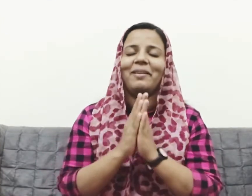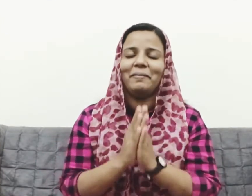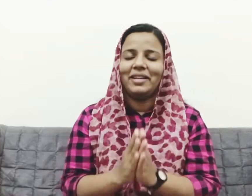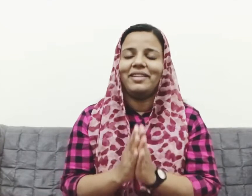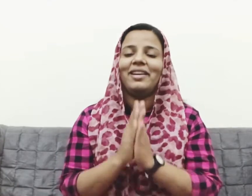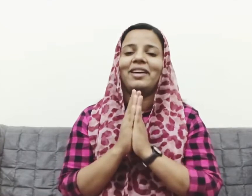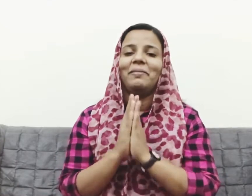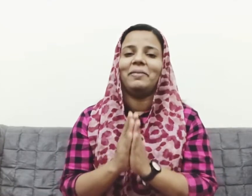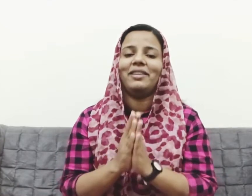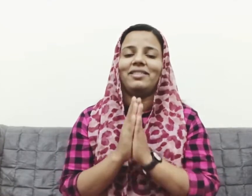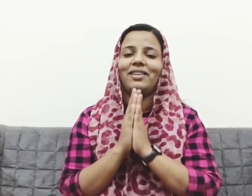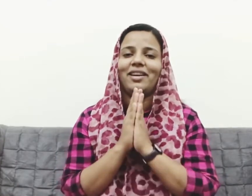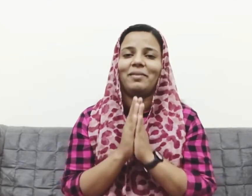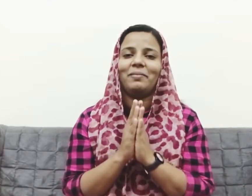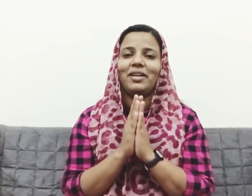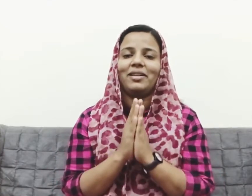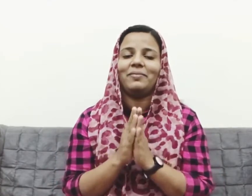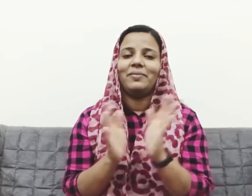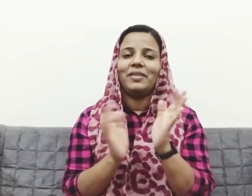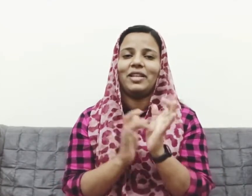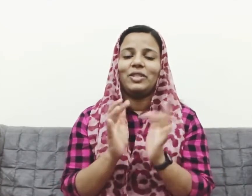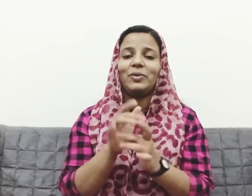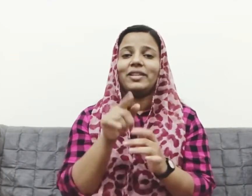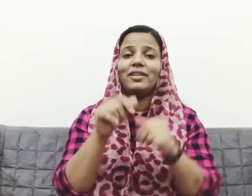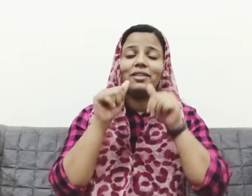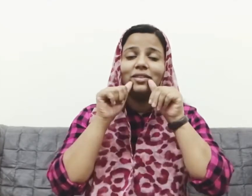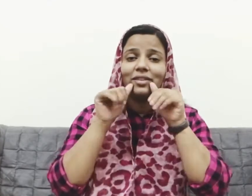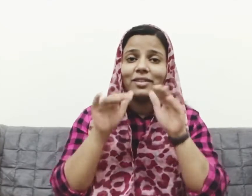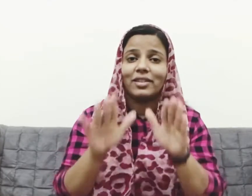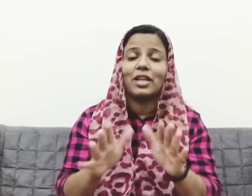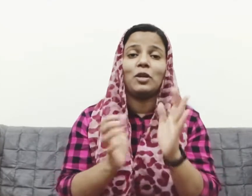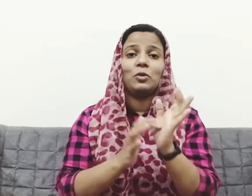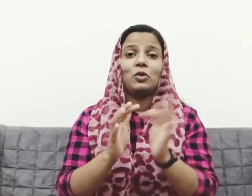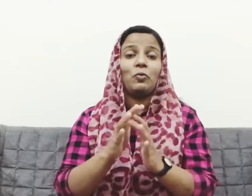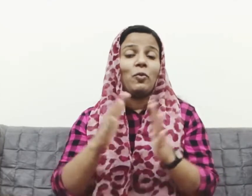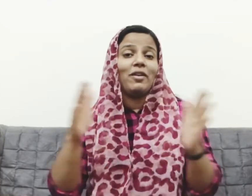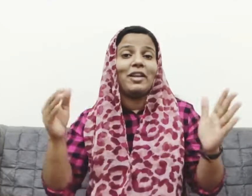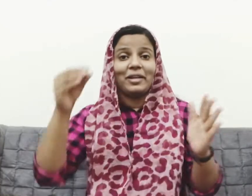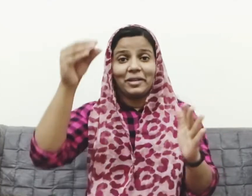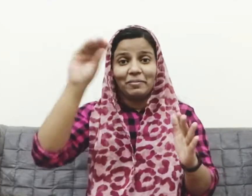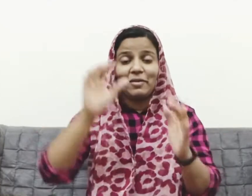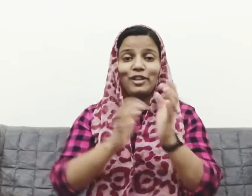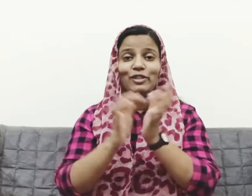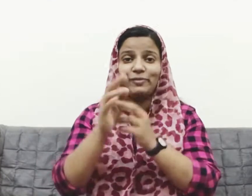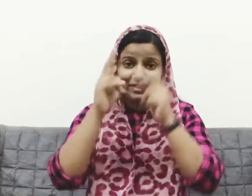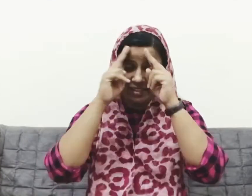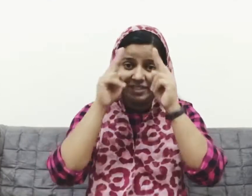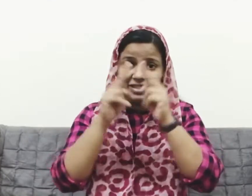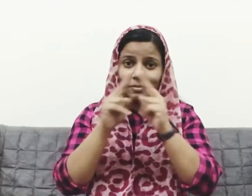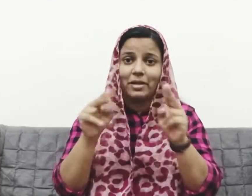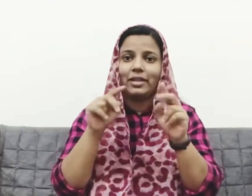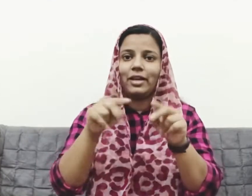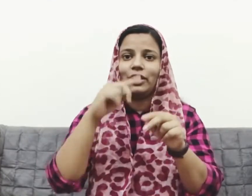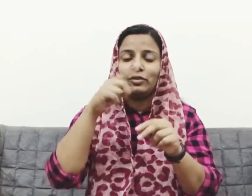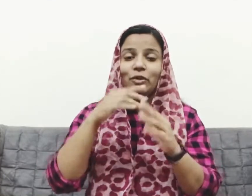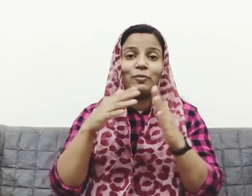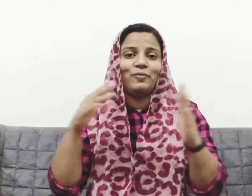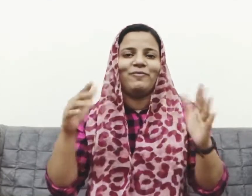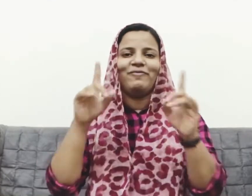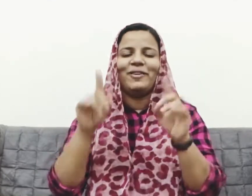തന്നെ ആമേൻ, ആമേൻ, ആമേൻ. കർത്താവ് നിങ്ങളെ അനുഗ്രഹിക്കട്ടെ. കർത്താവിൻ്റെ വലിയ കൃപ, വലിയ സമാധാനം നിങ്ങളുടെ ജീവിതത്തിൽ വർദ്ധിച്ചു വരട്ടെ.